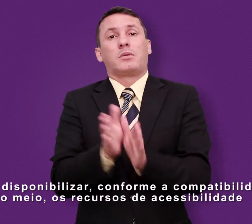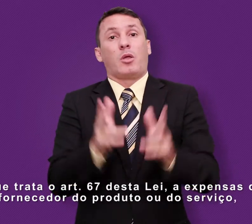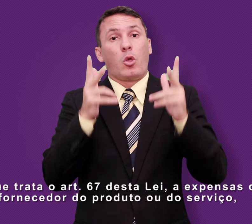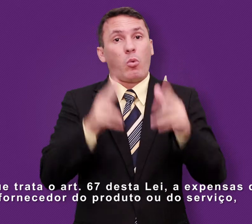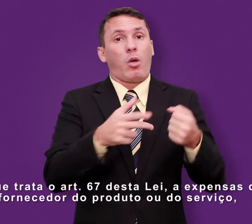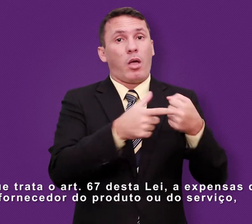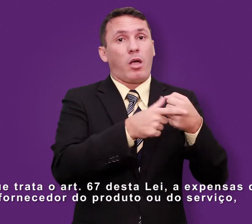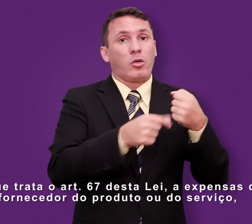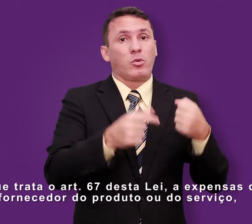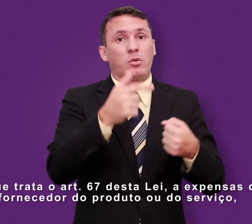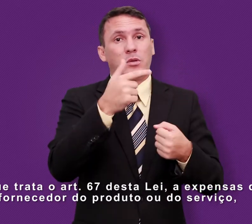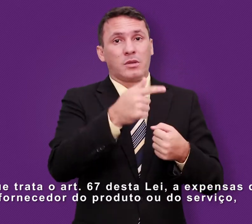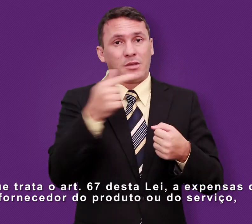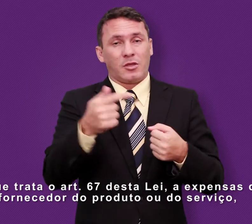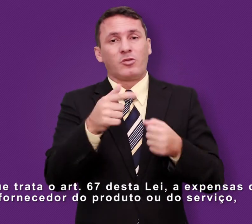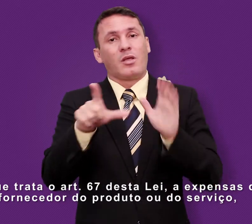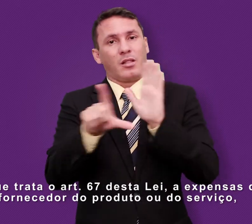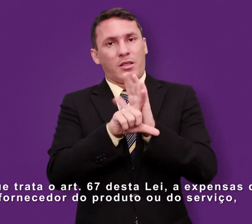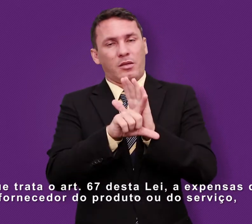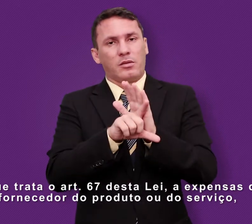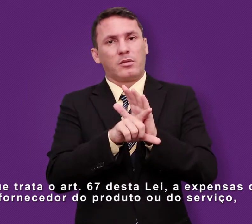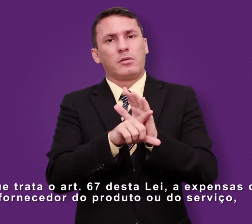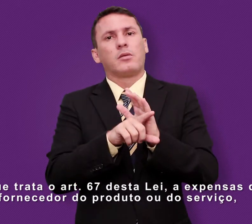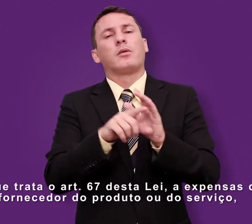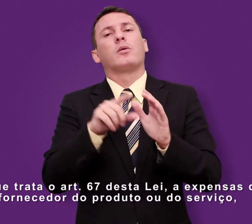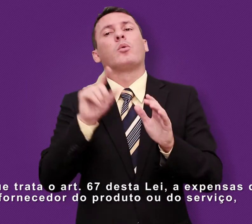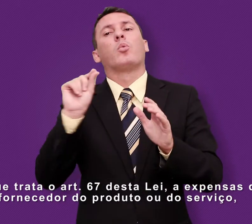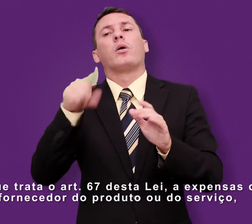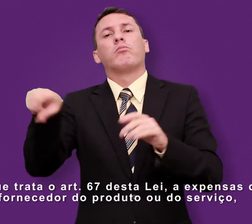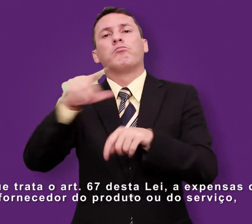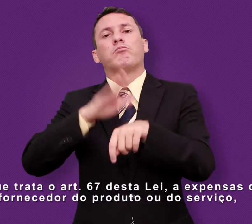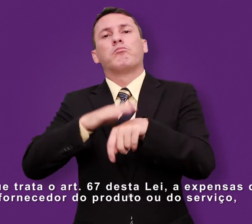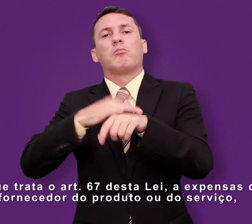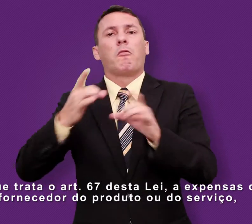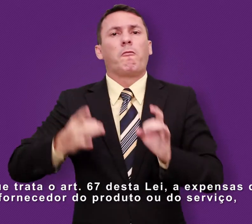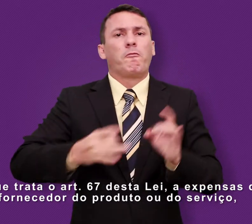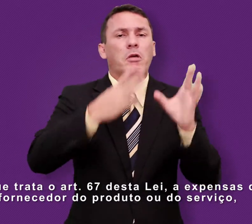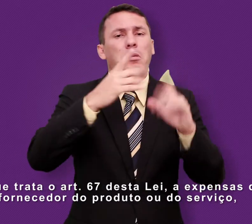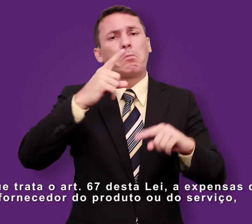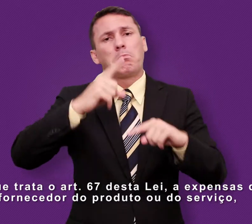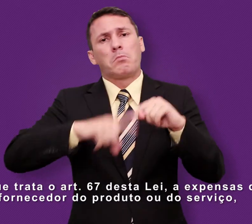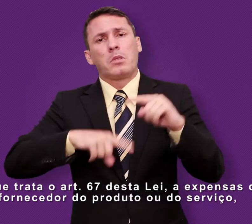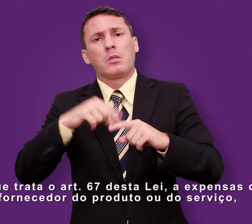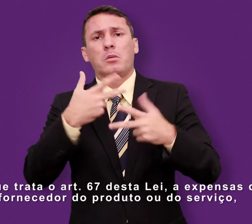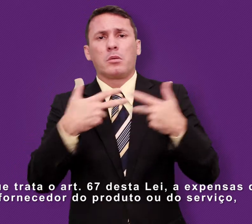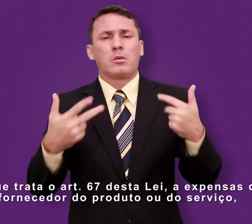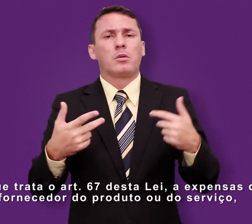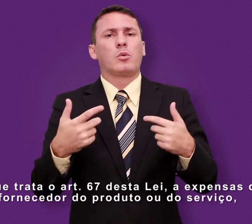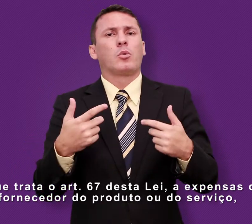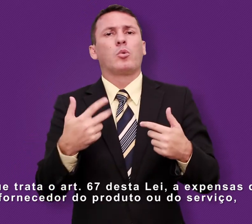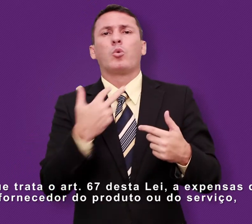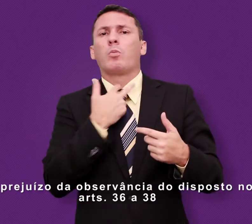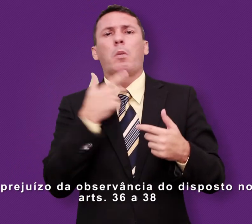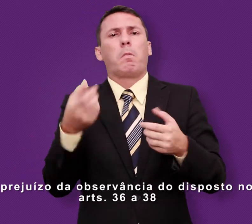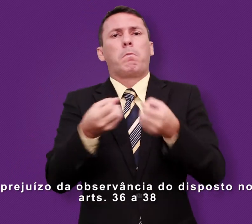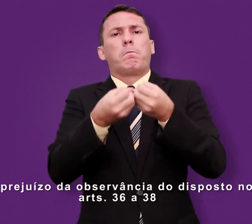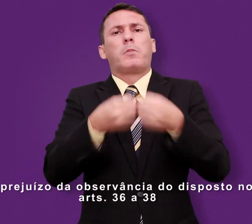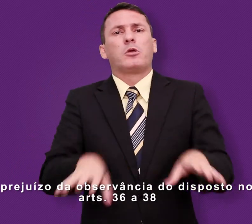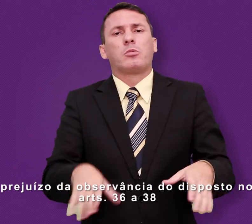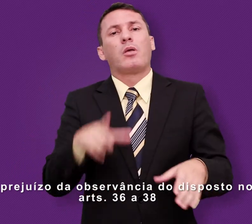de que trata o artigo 67 desta lei, às expensas do fornecedor do produto ou do serviço, sem prejuízo